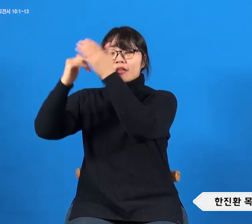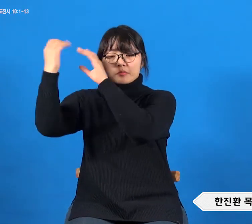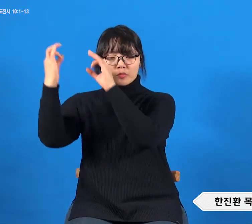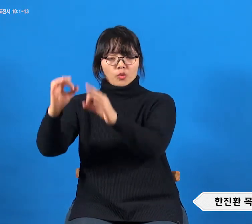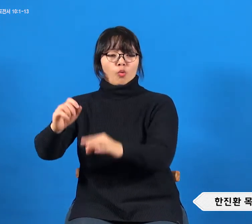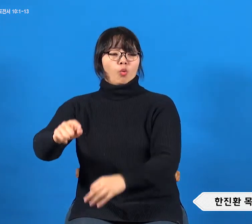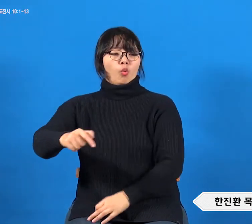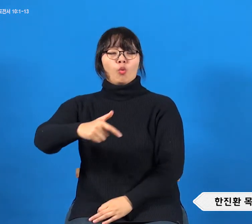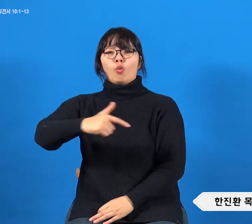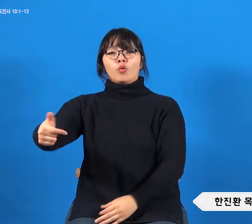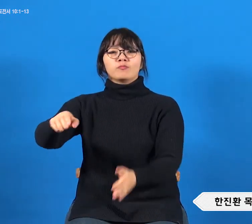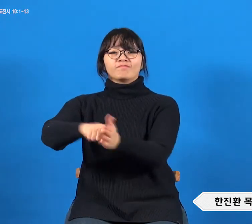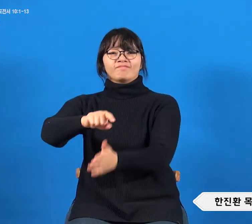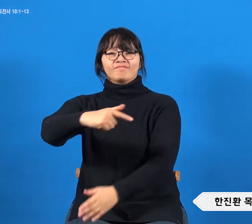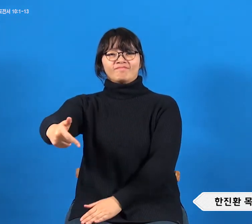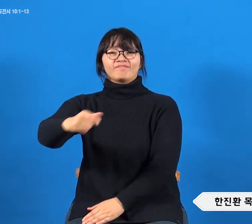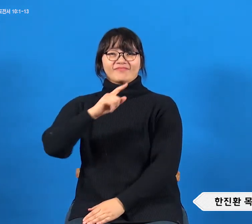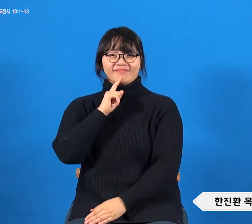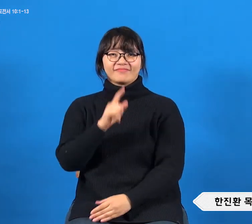보십니다.